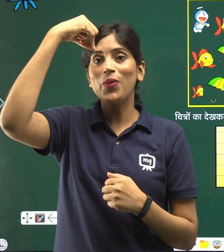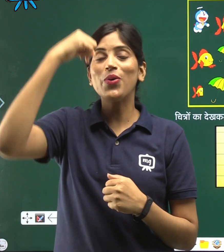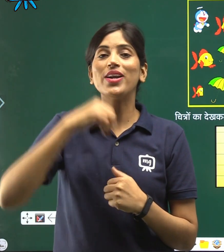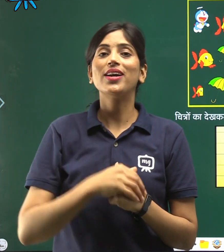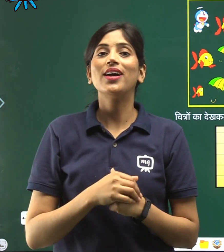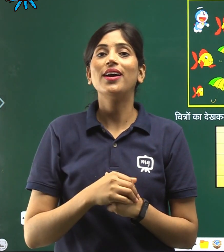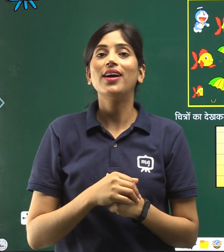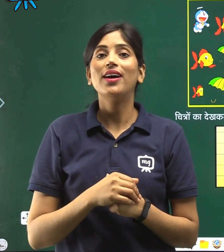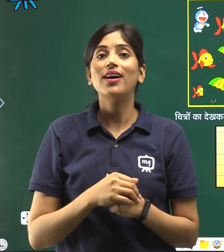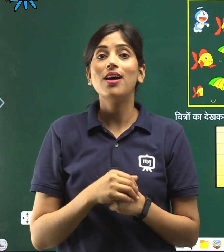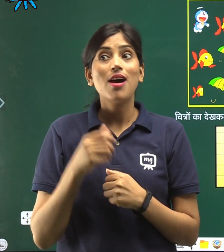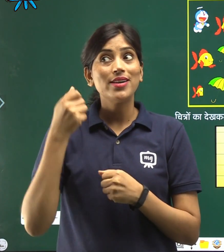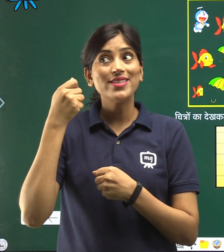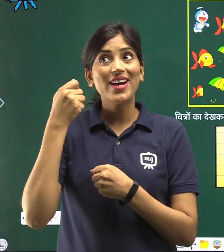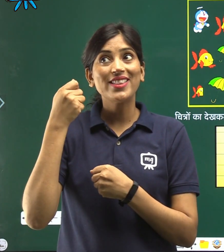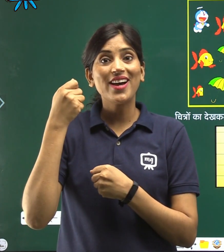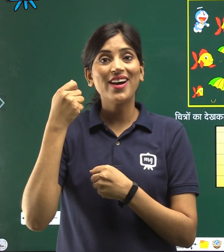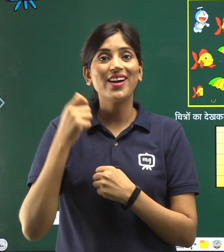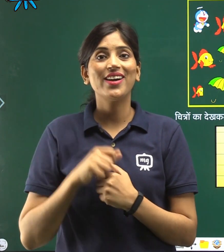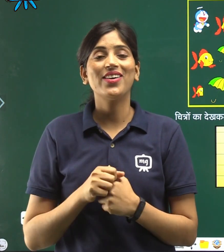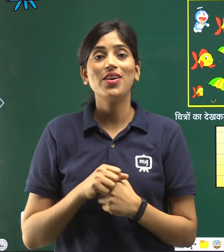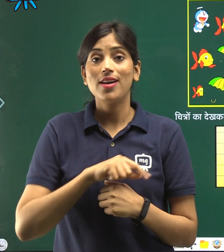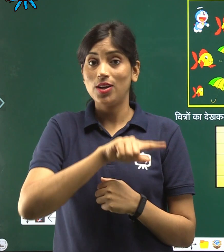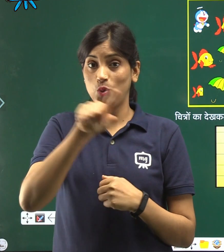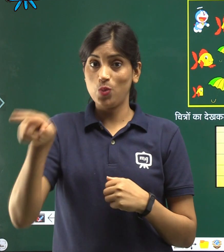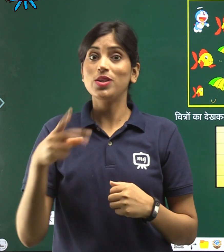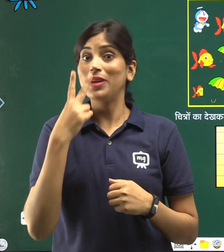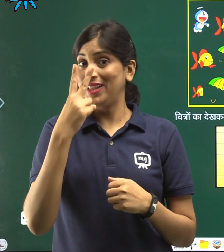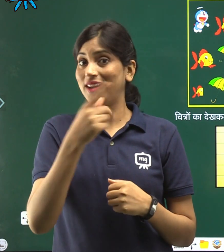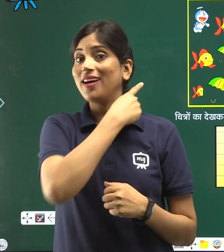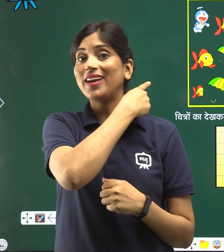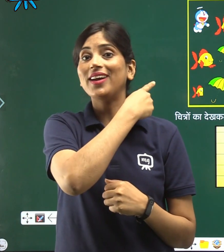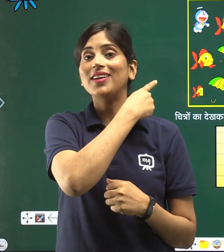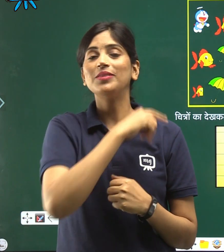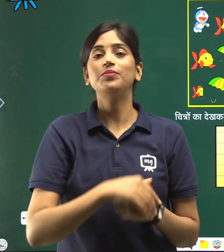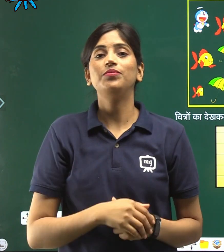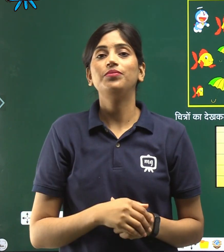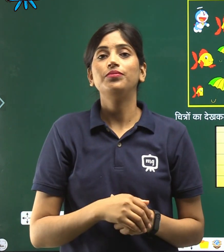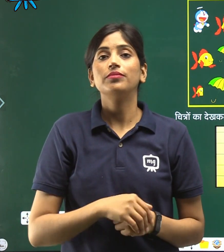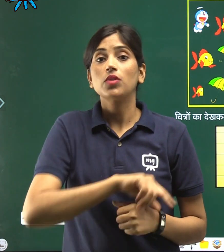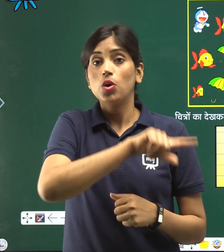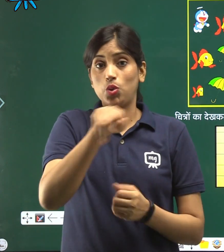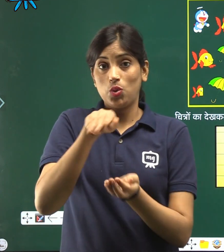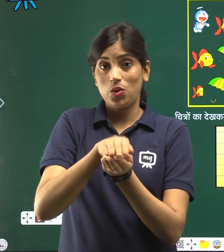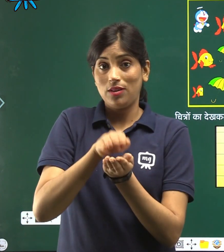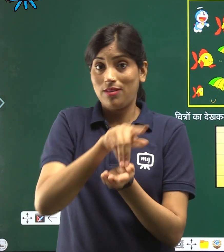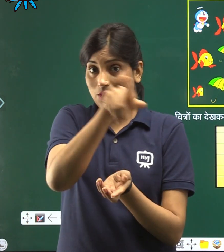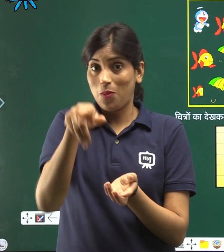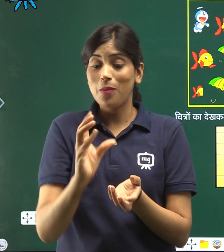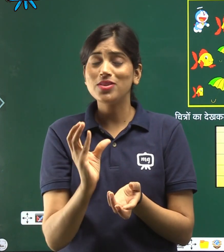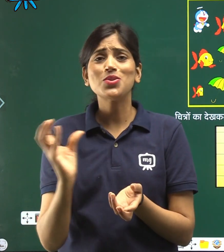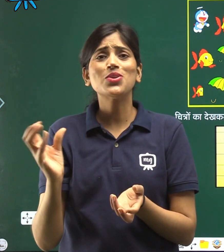अंगूर, छाता, ये सबने देखा है ना बच्चों? और सबके पास इनके खिलौने